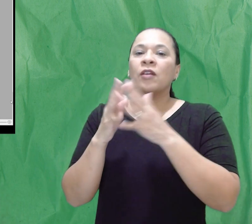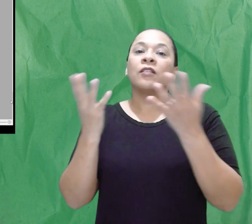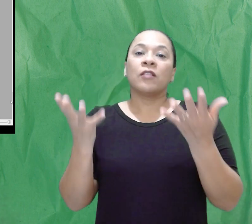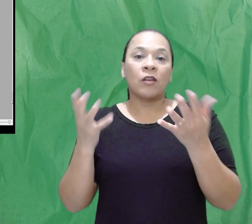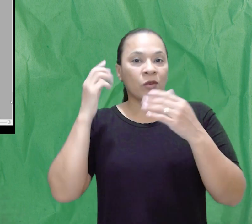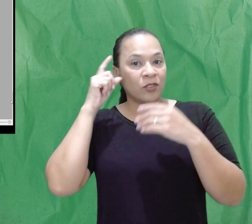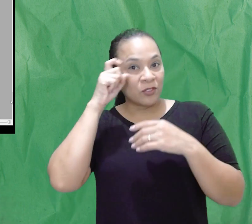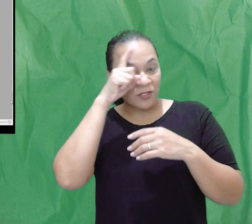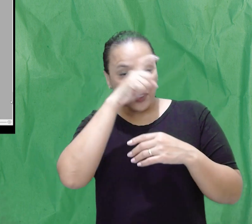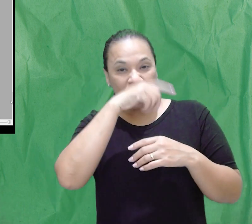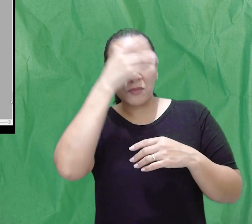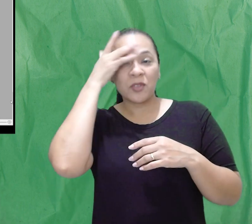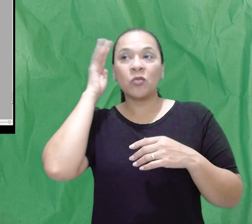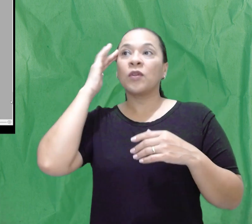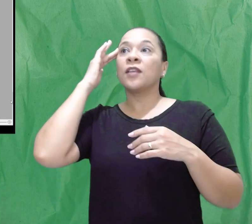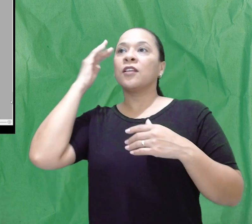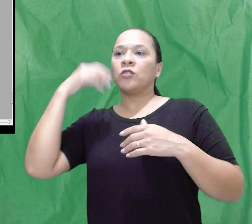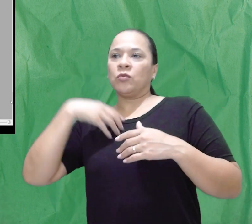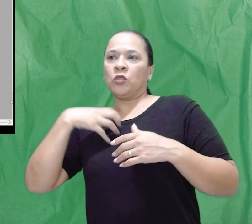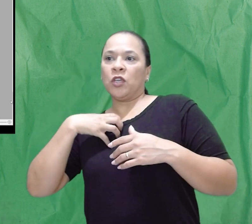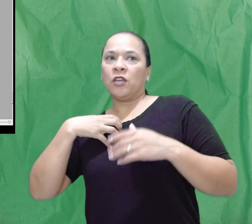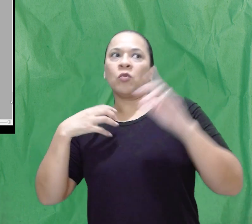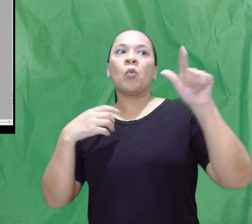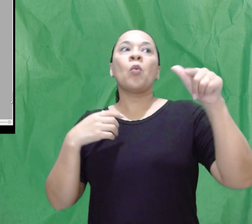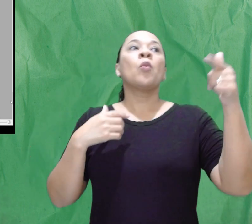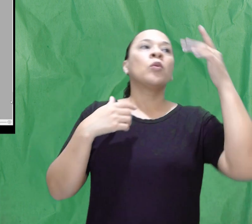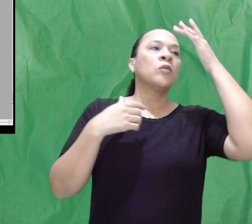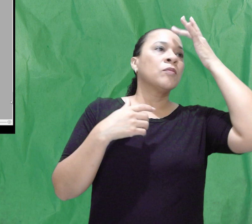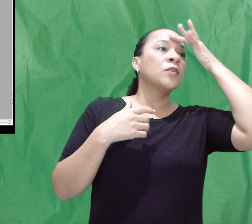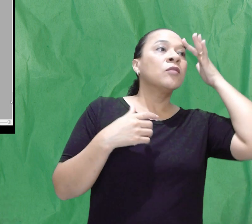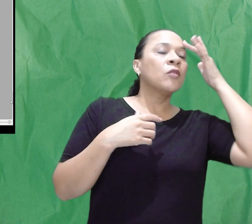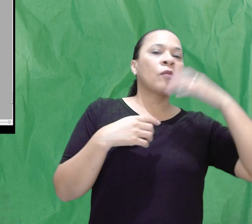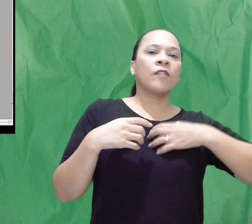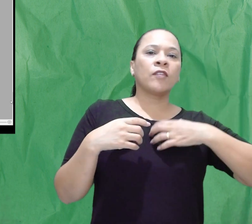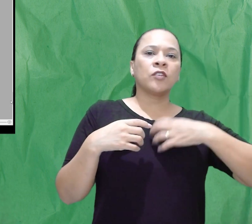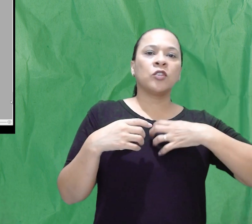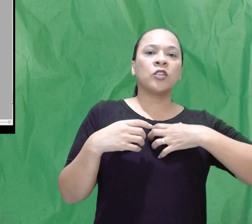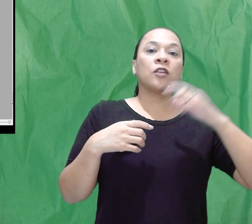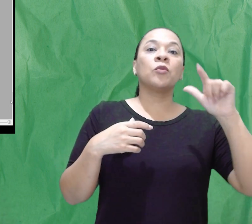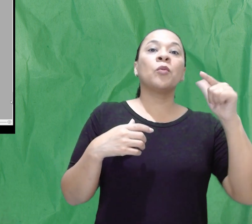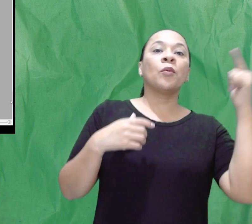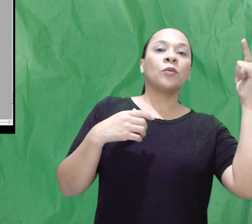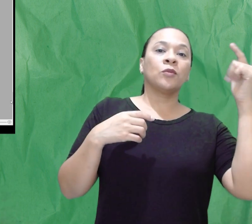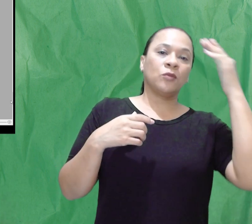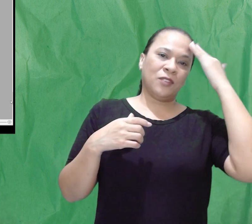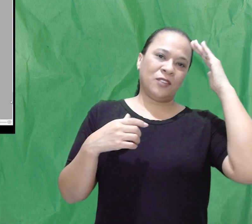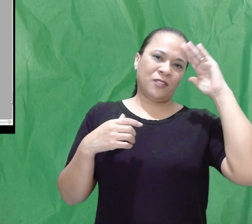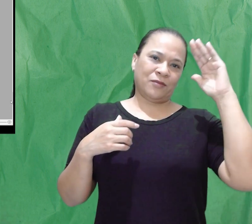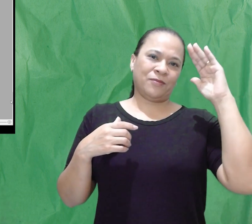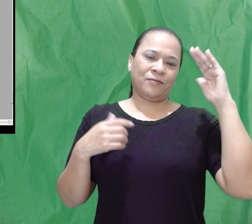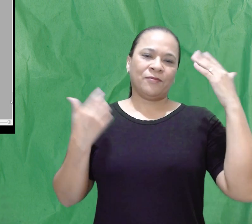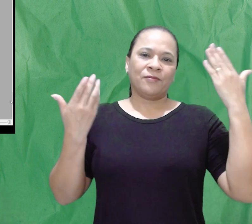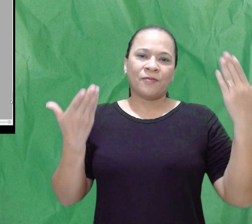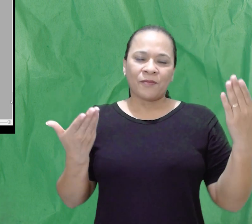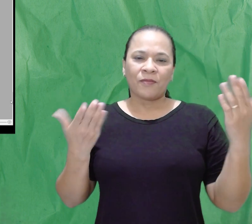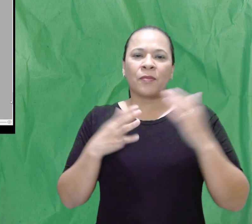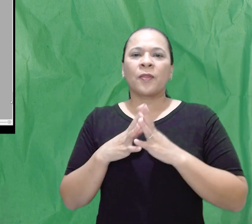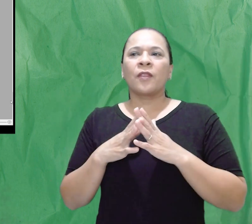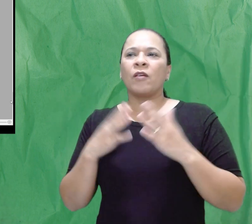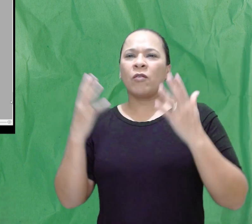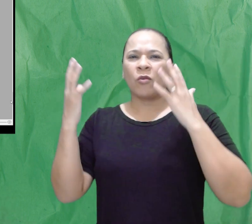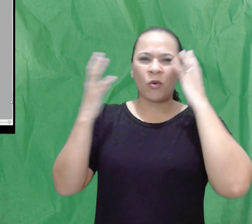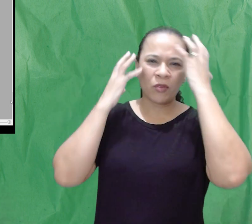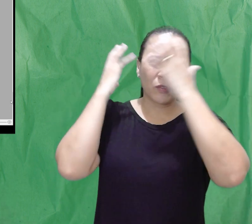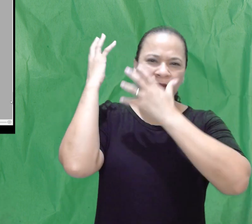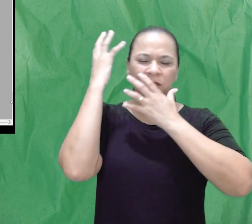entender de uma forma, outra vai entender de outro, então a gente vai ter desentendimento. Se a gente tem desentendimento,